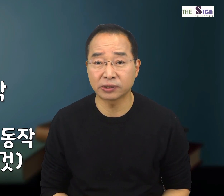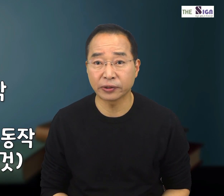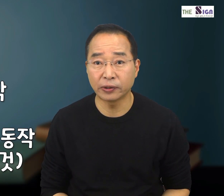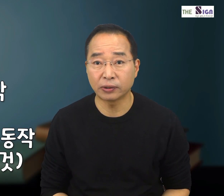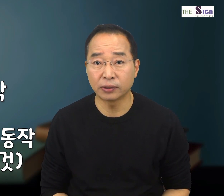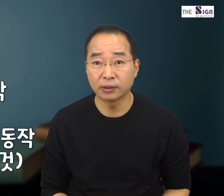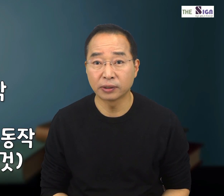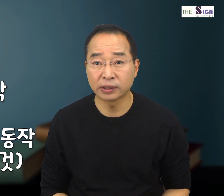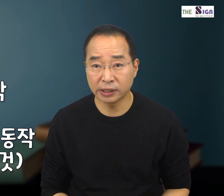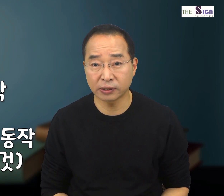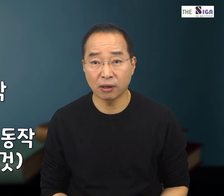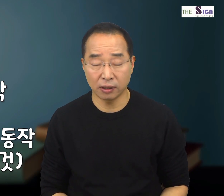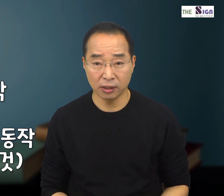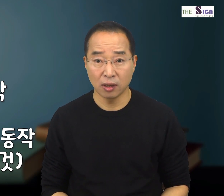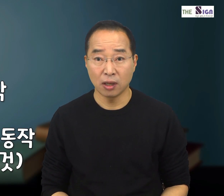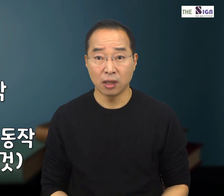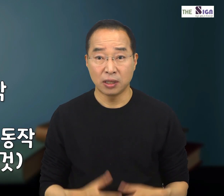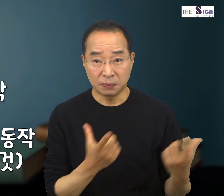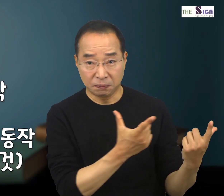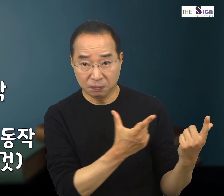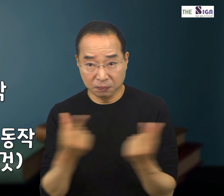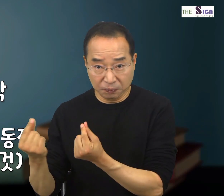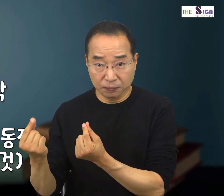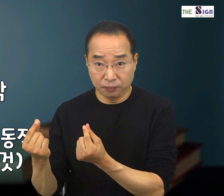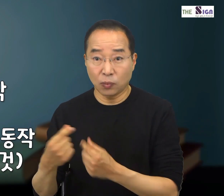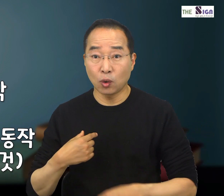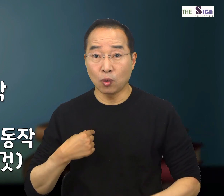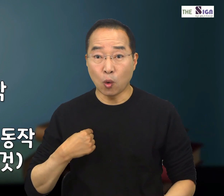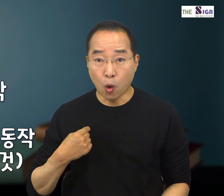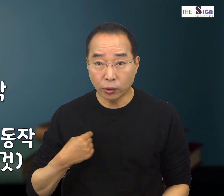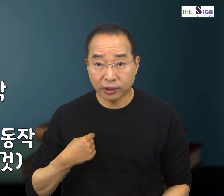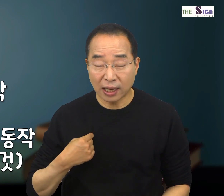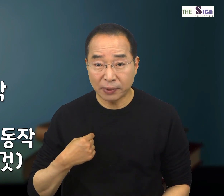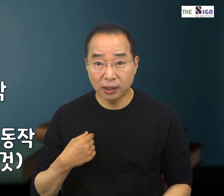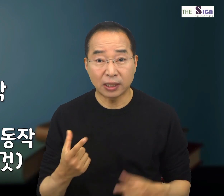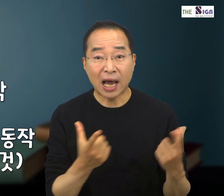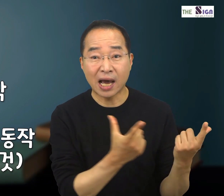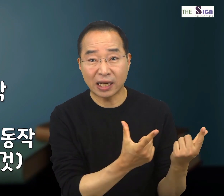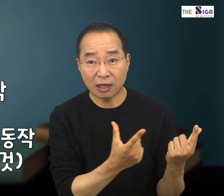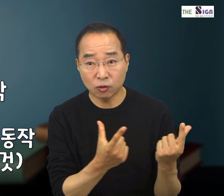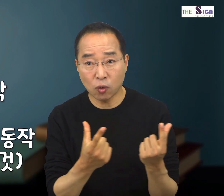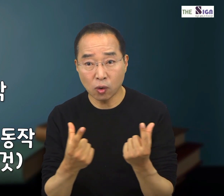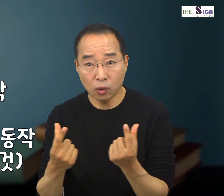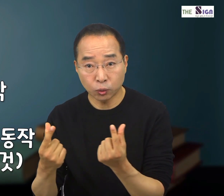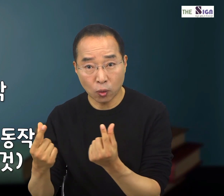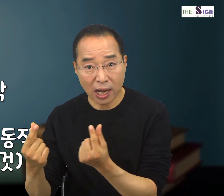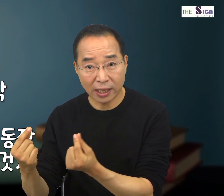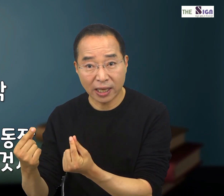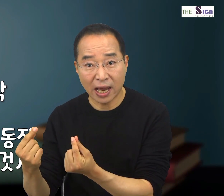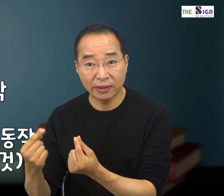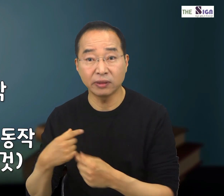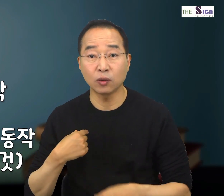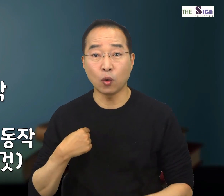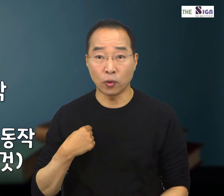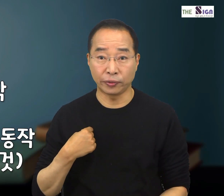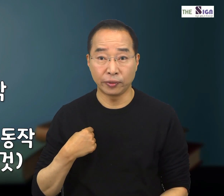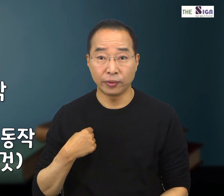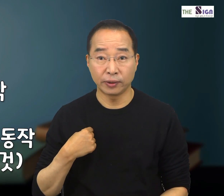있어요. 그래서 옷 하면은 하나로 똑같게 한 옷.